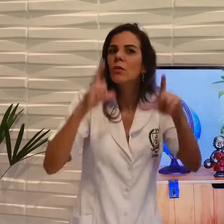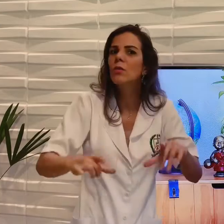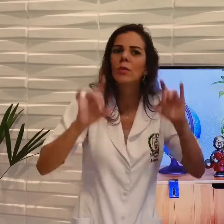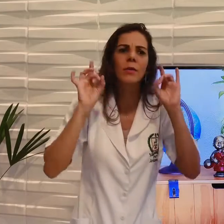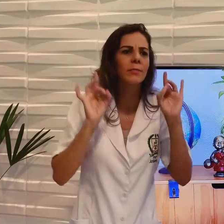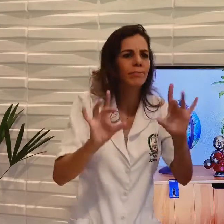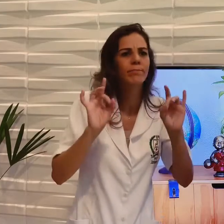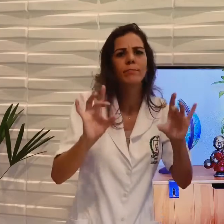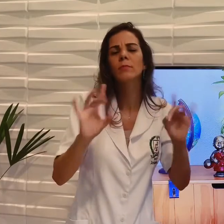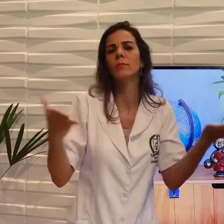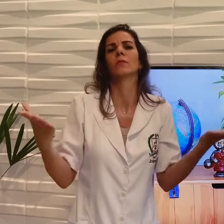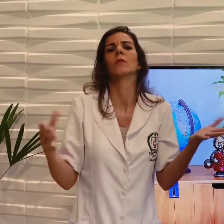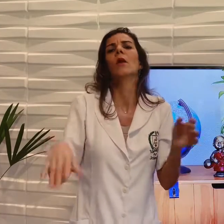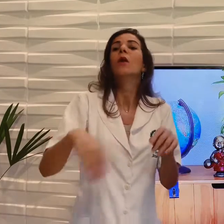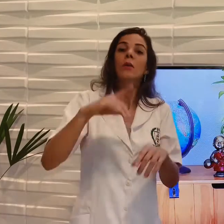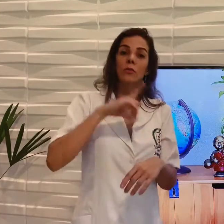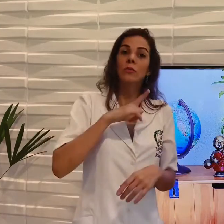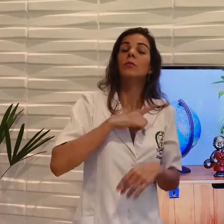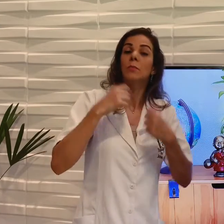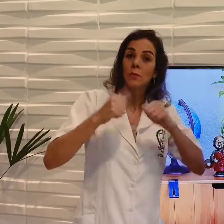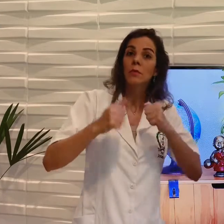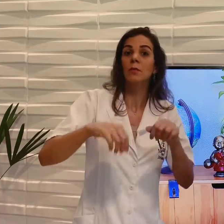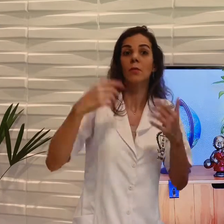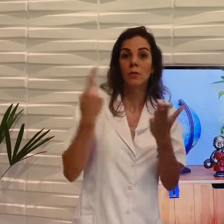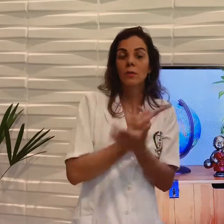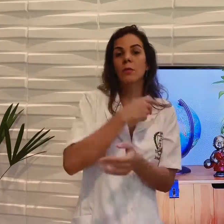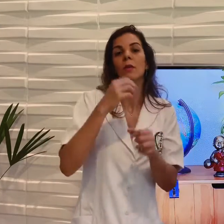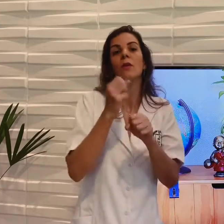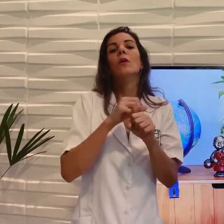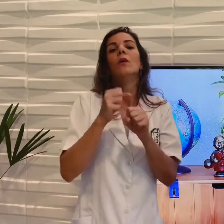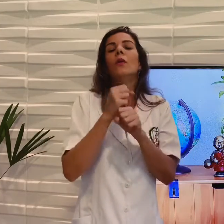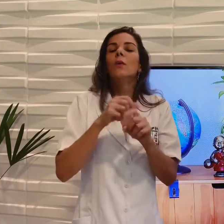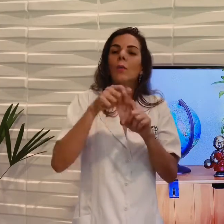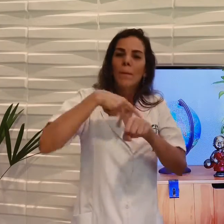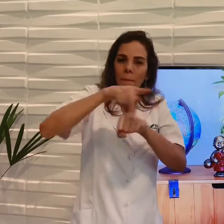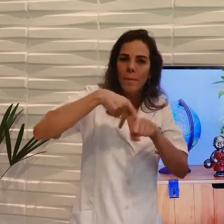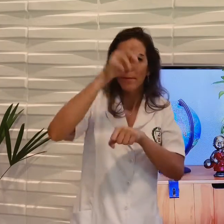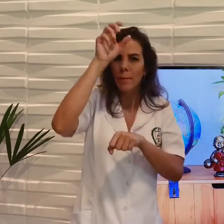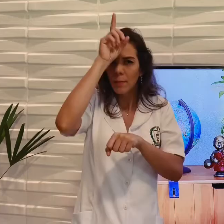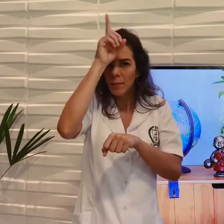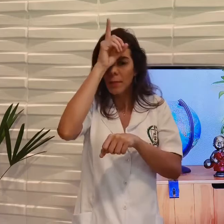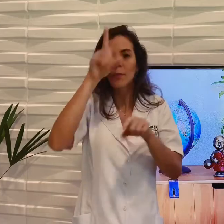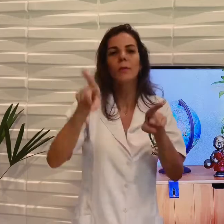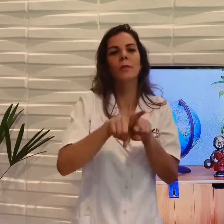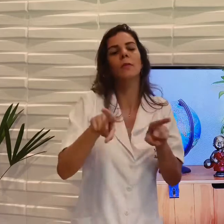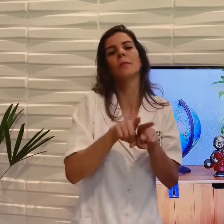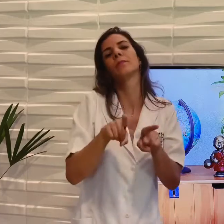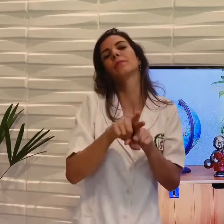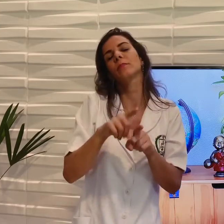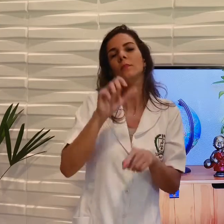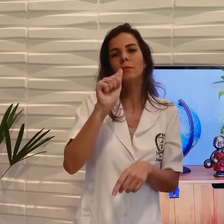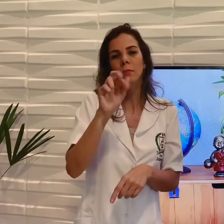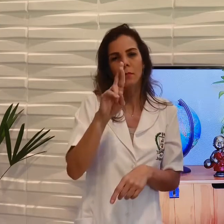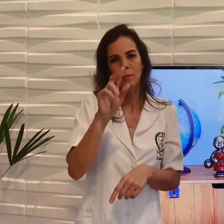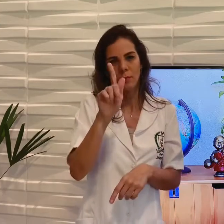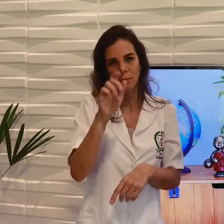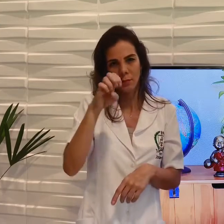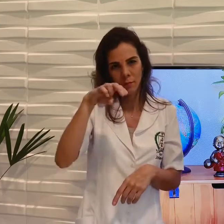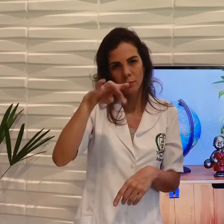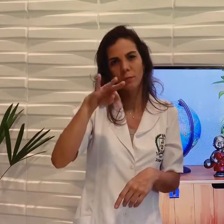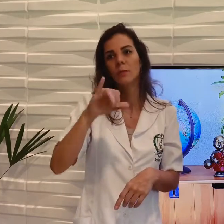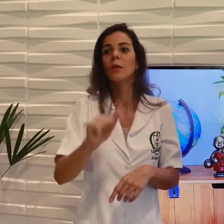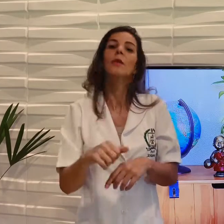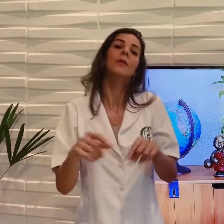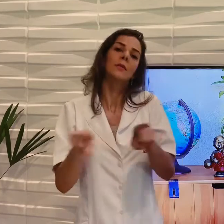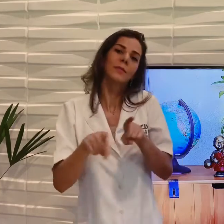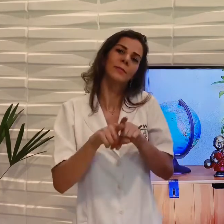deveria acontecer na Alemanha, a de 1942. Brasil e Argentina também brigavam para ver se poderiam ser sede dessa Copa, mas